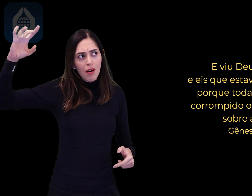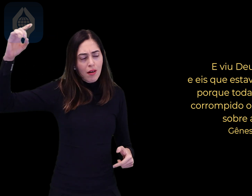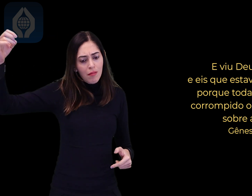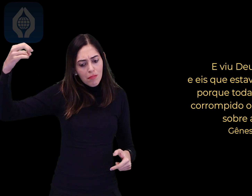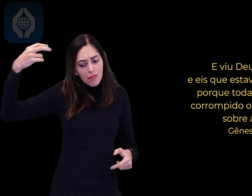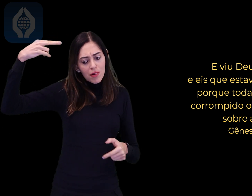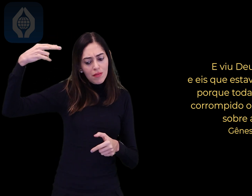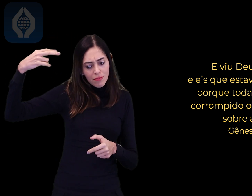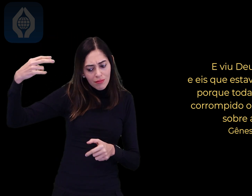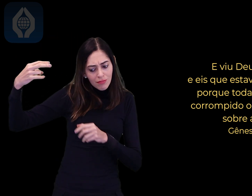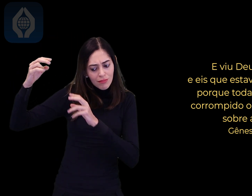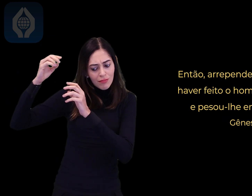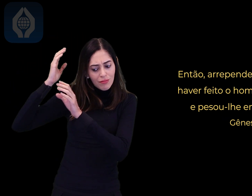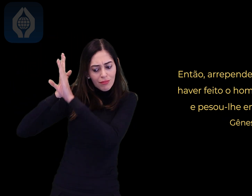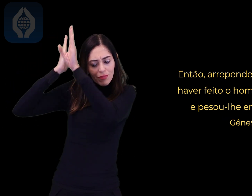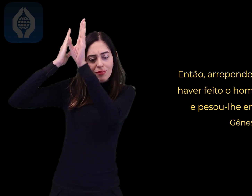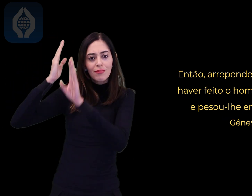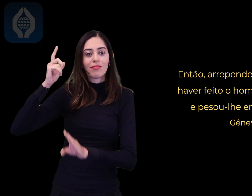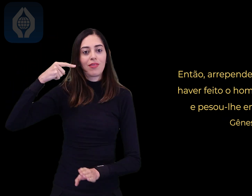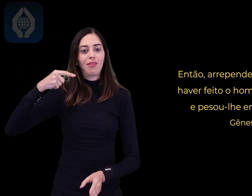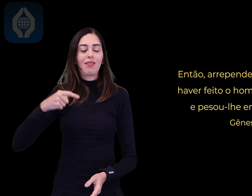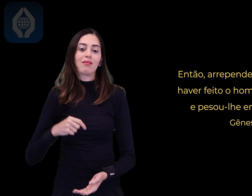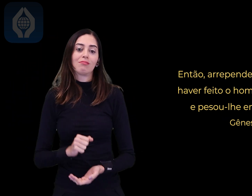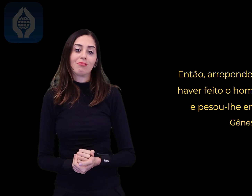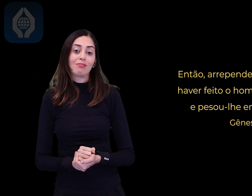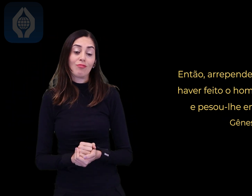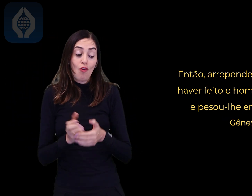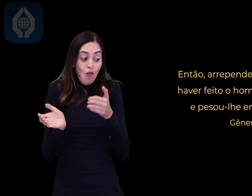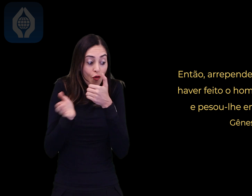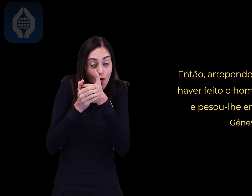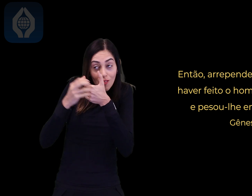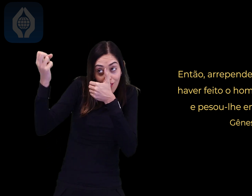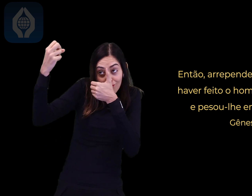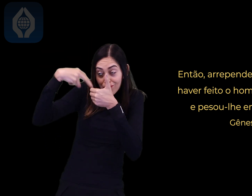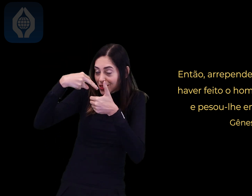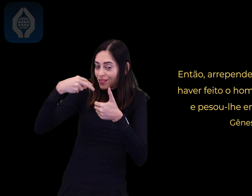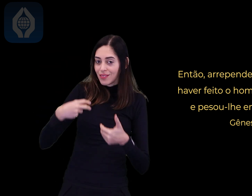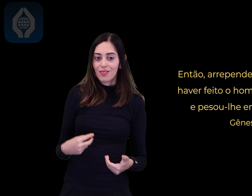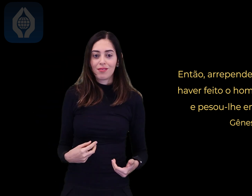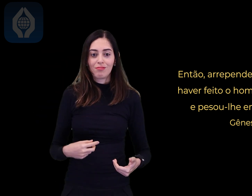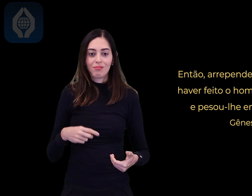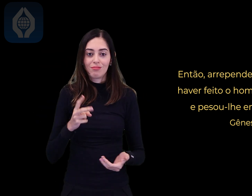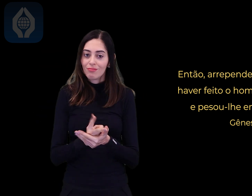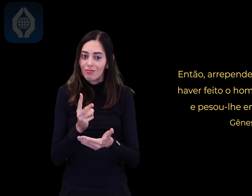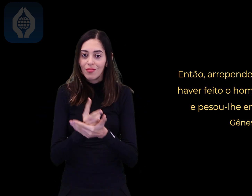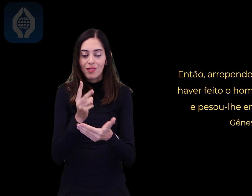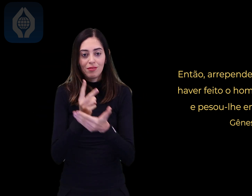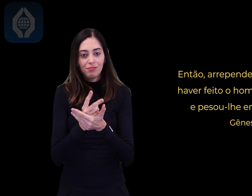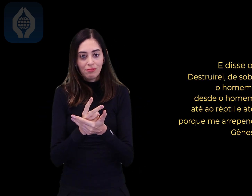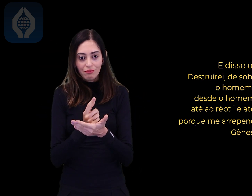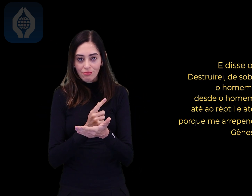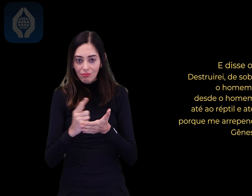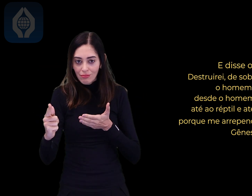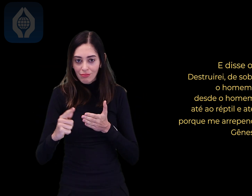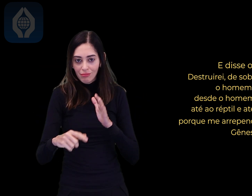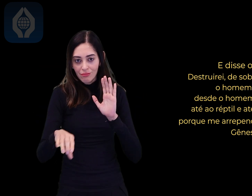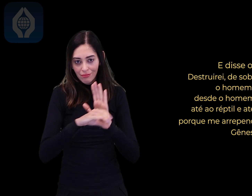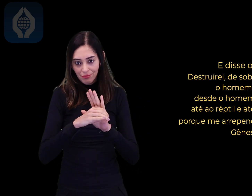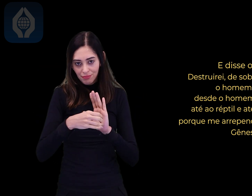segredo. G. Deus decidiu destruir o mundo. Gênesis 6, 6 e 7.